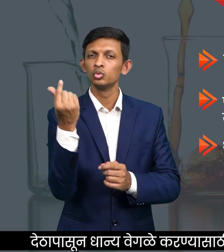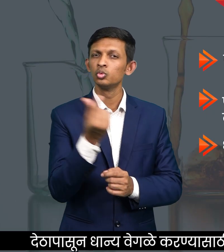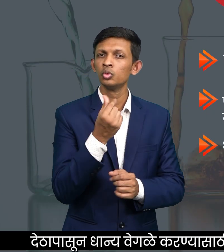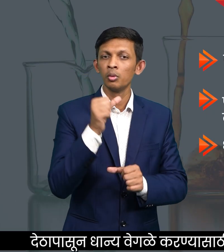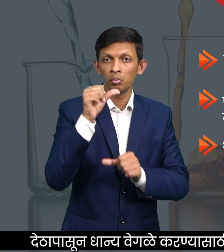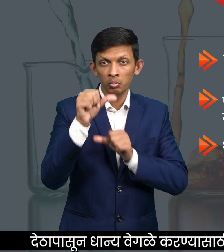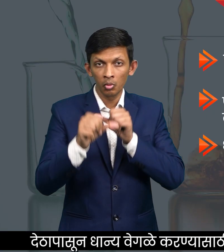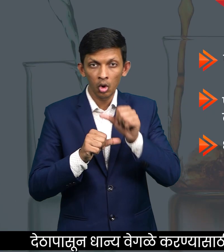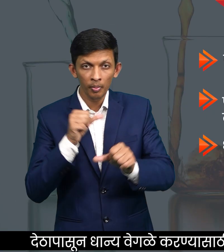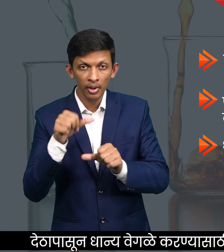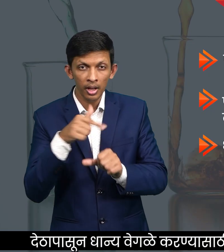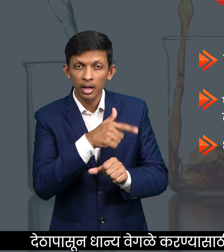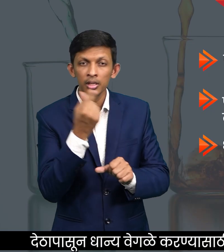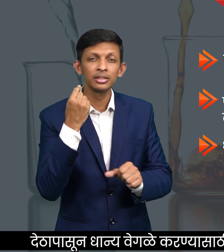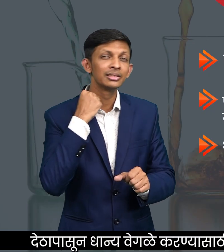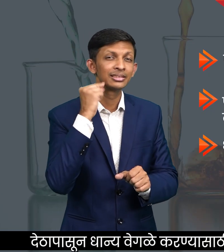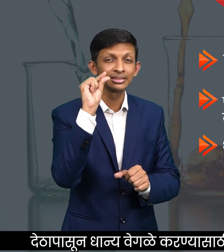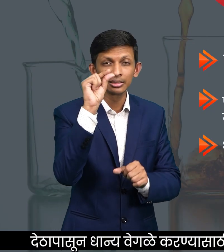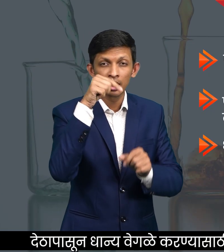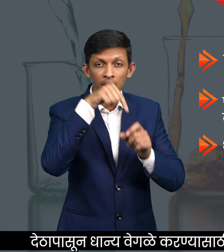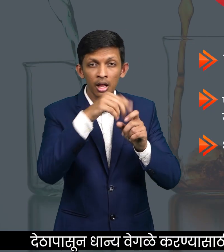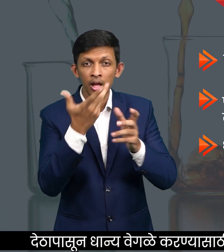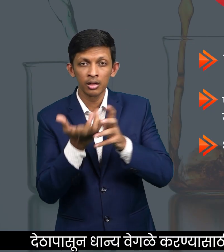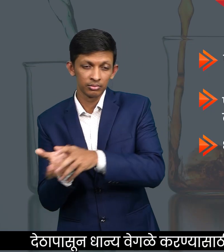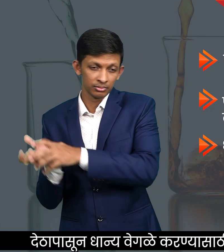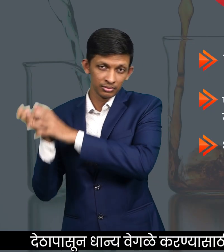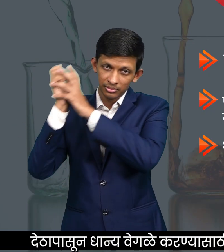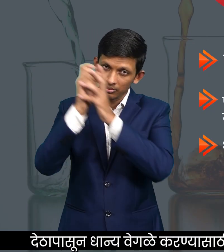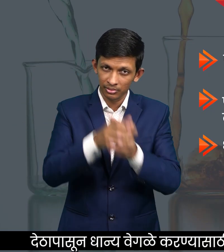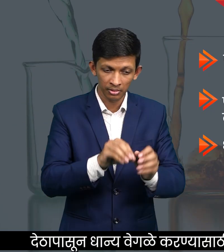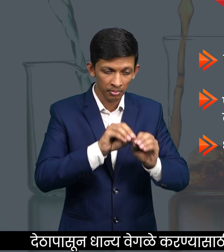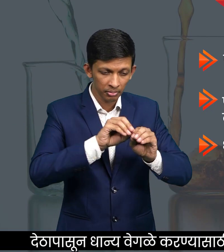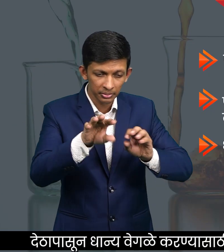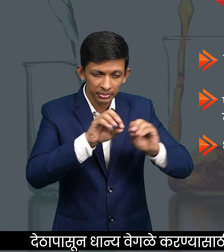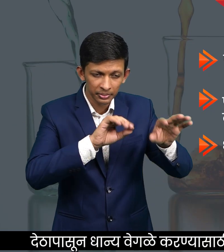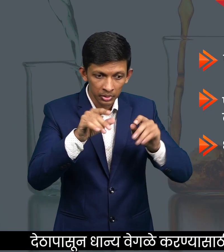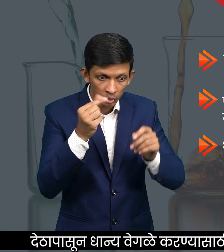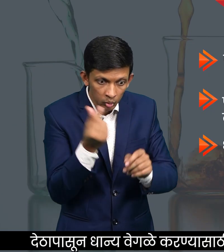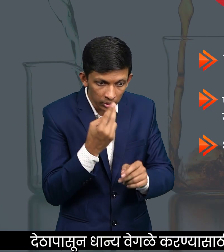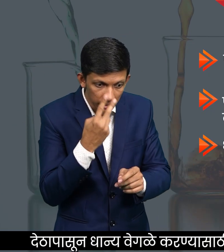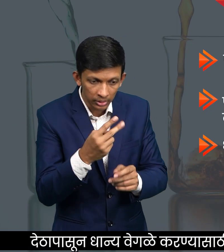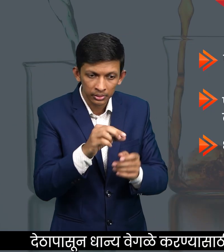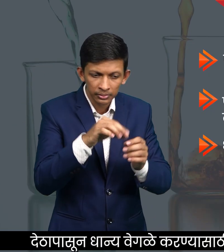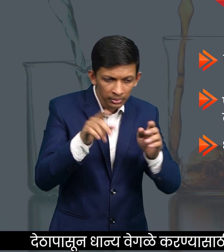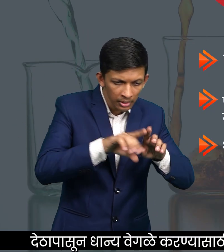देठापासून धान्य वेगळे करण्यासाठी वापरली जाणारी प्रक्रिया म्हणजे मळणी.